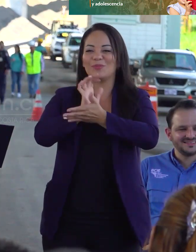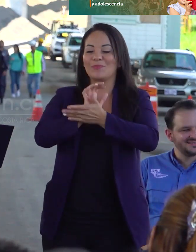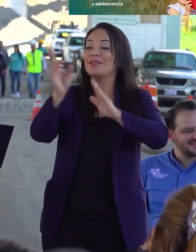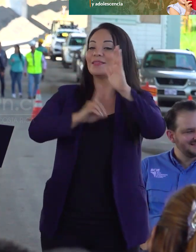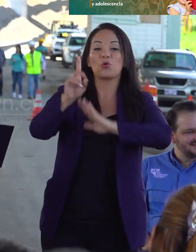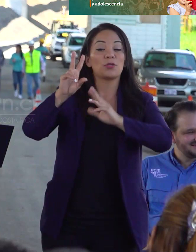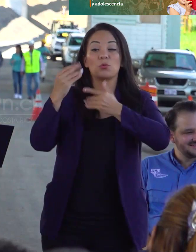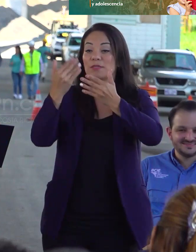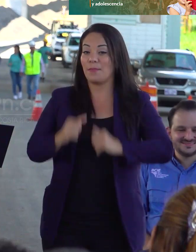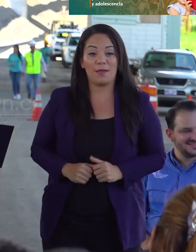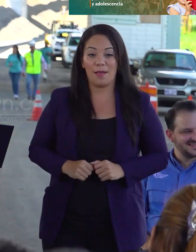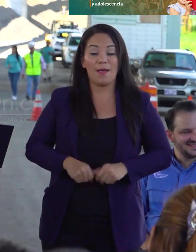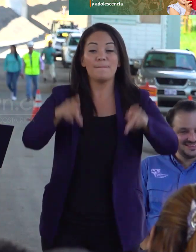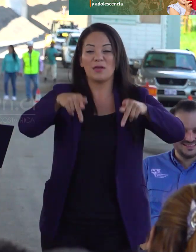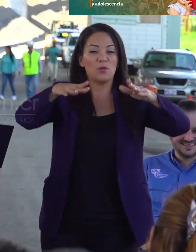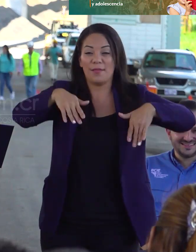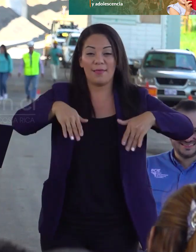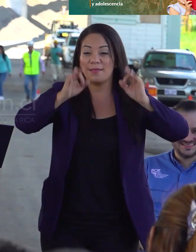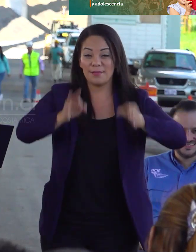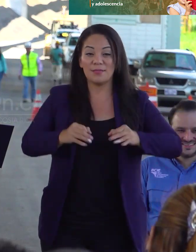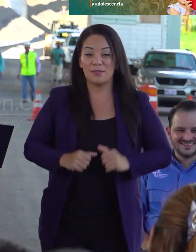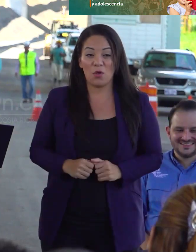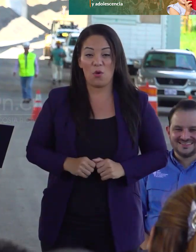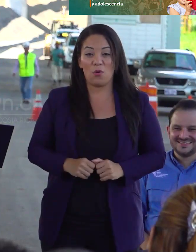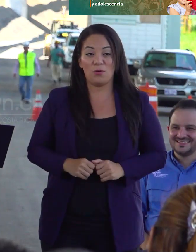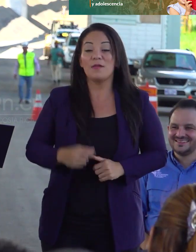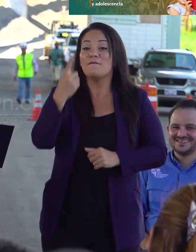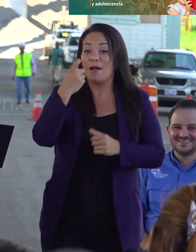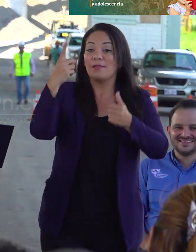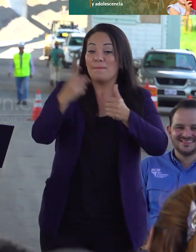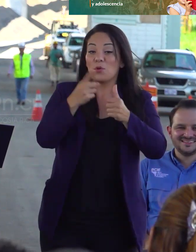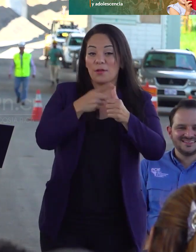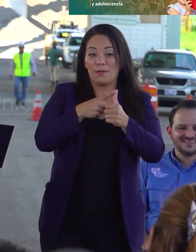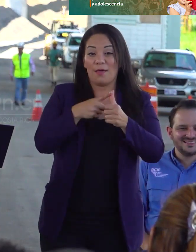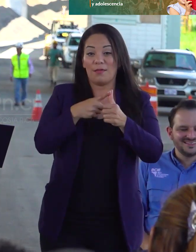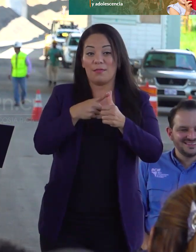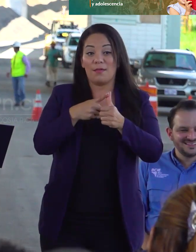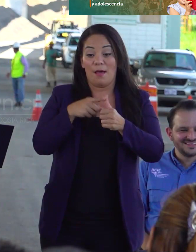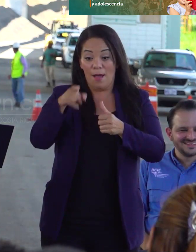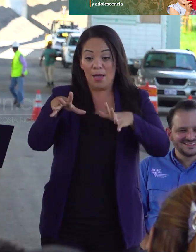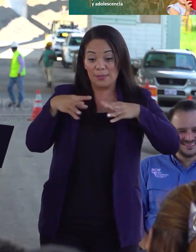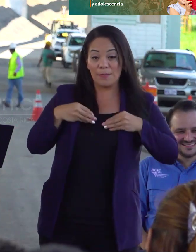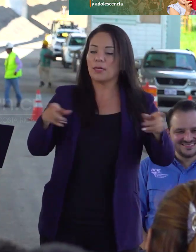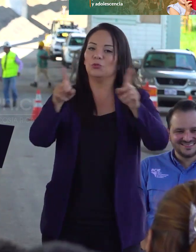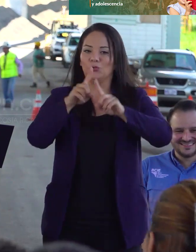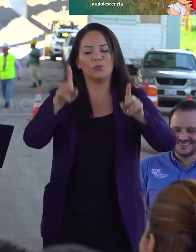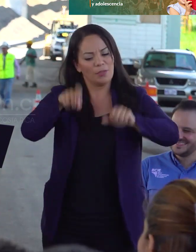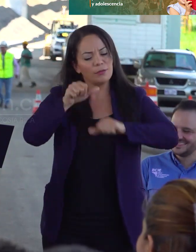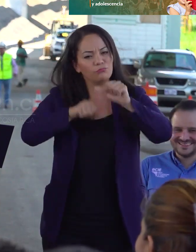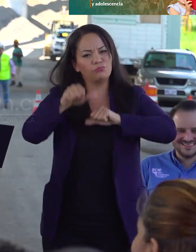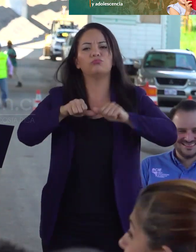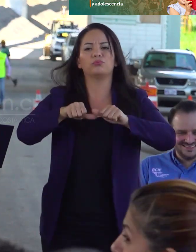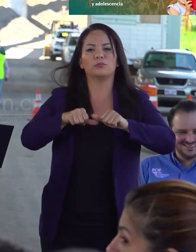la indecisión ni la falta de probidad son aceptables. Por